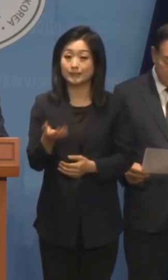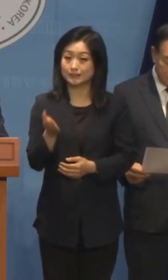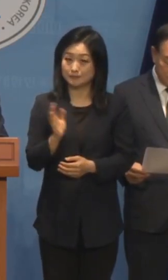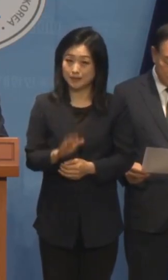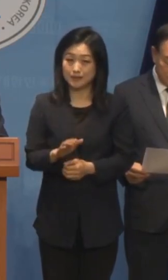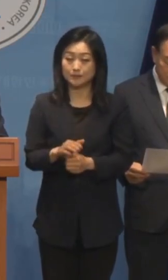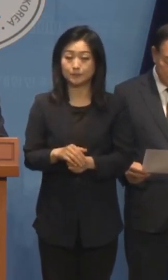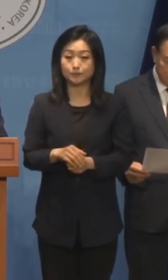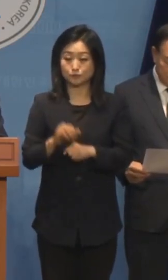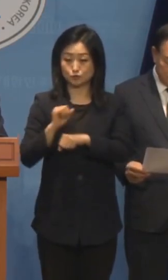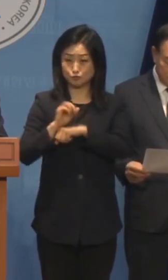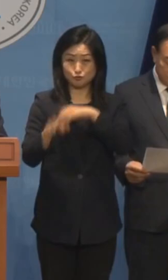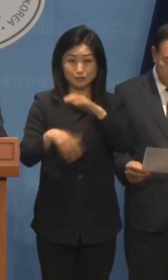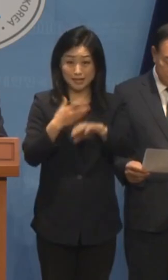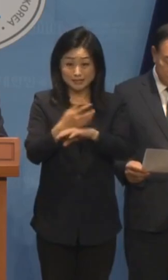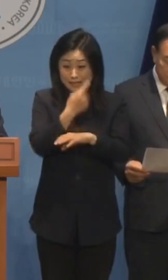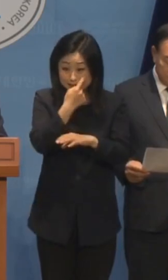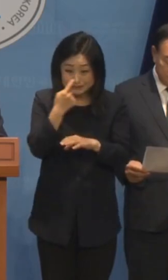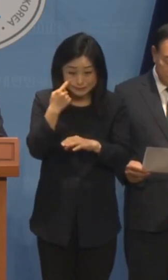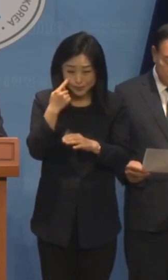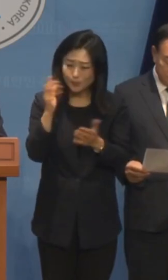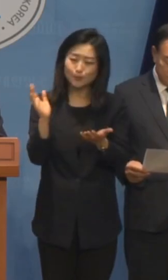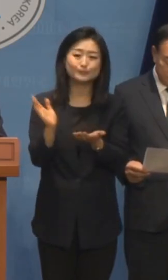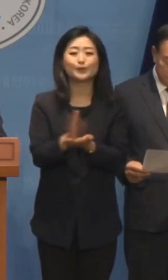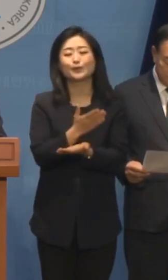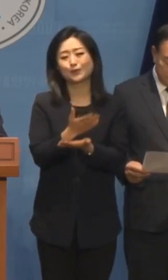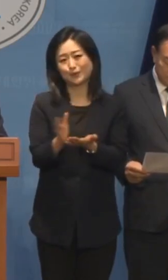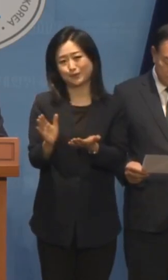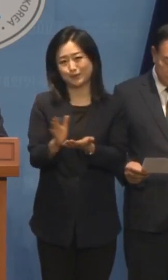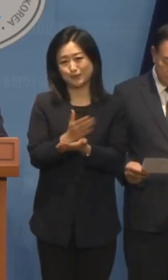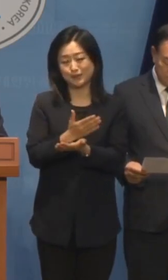하지만 쿠데타 증거는 그 어디에도 없었습니다.